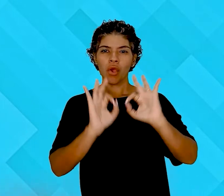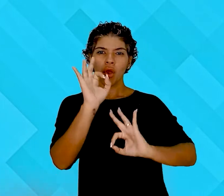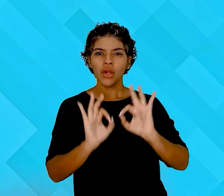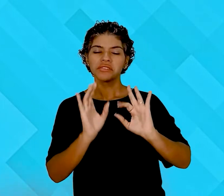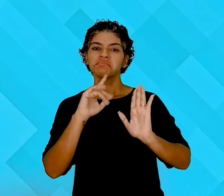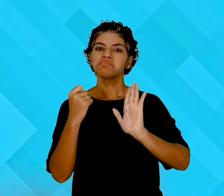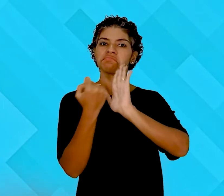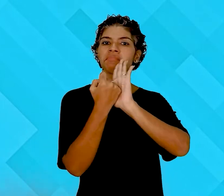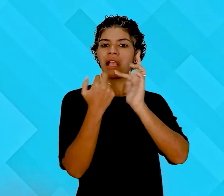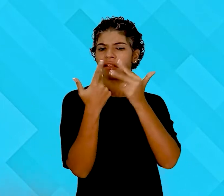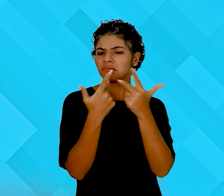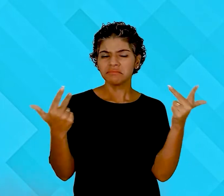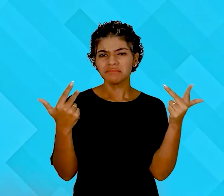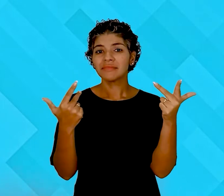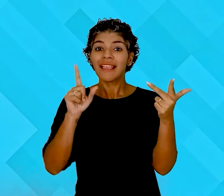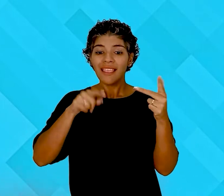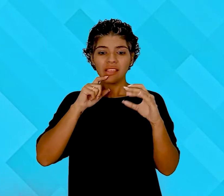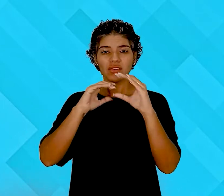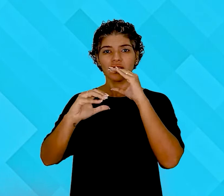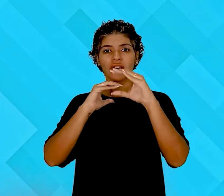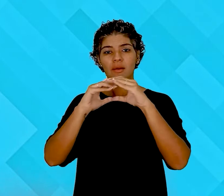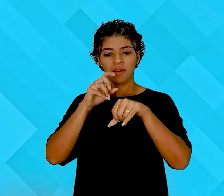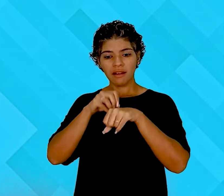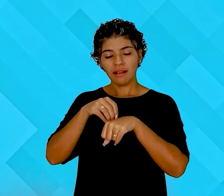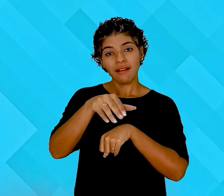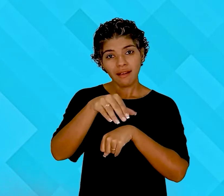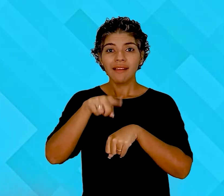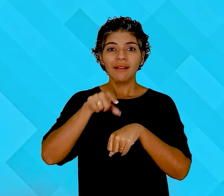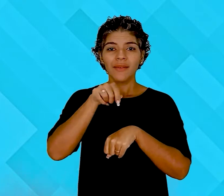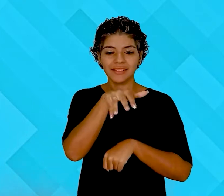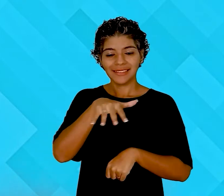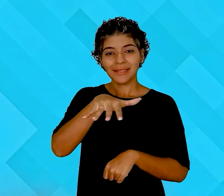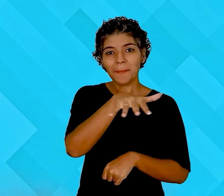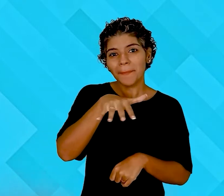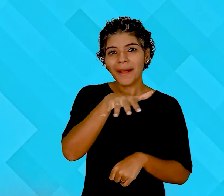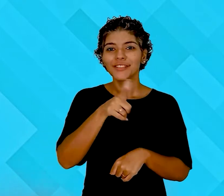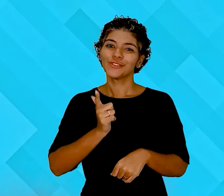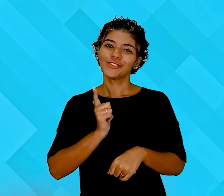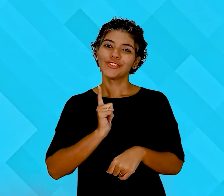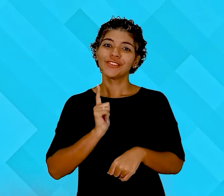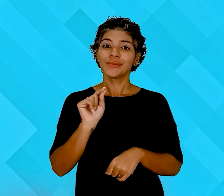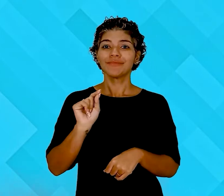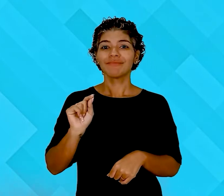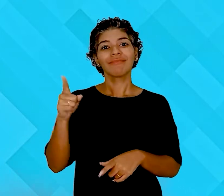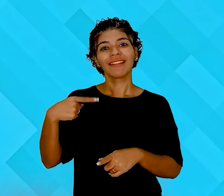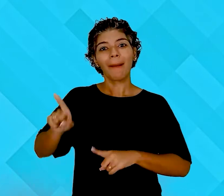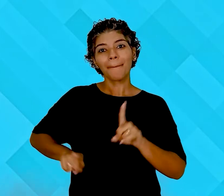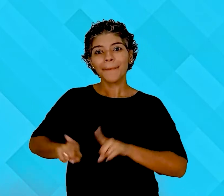essa comunicação está tomando o mesmo espaço que as atualizações da prima dela, está tomando o mesmo espaço das atualizações do